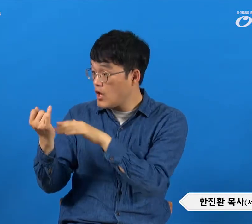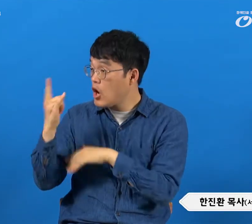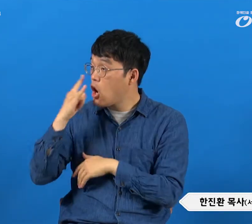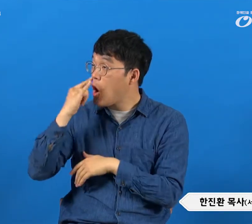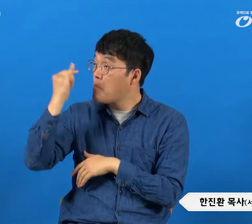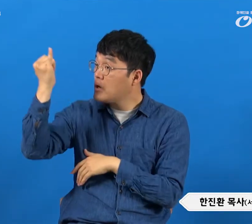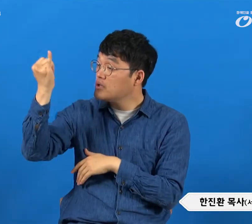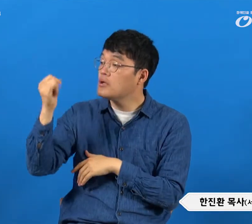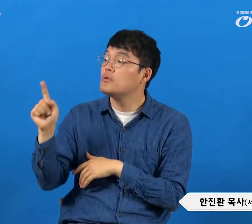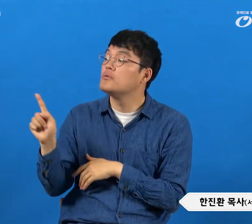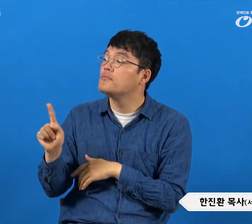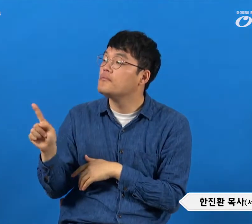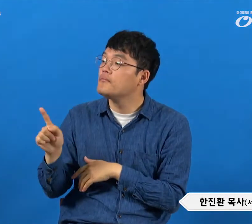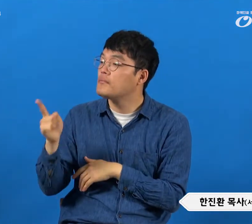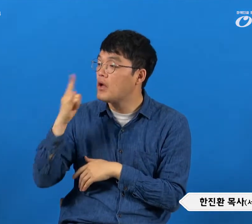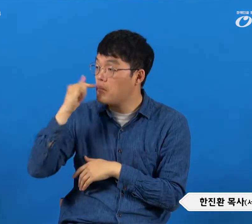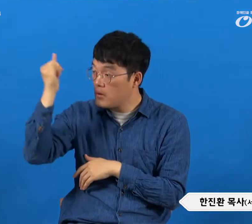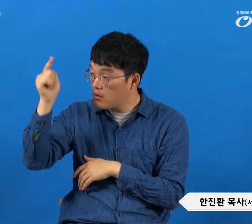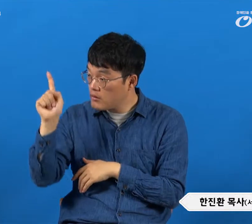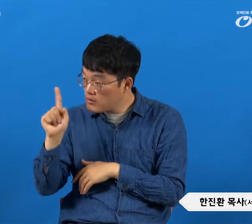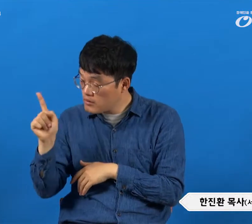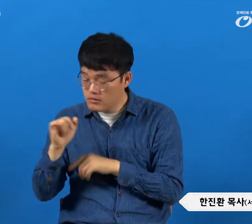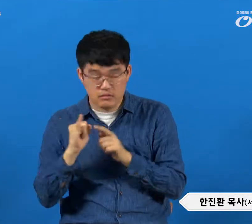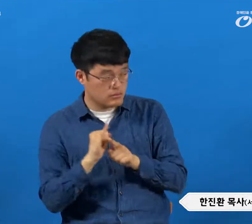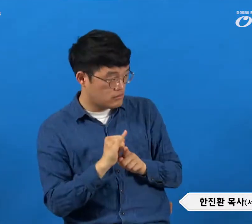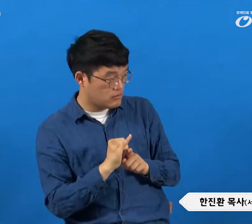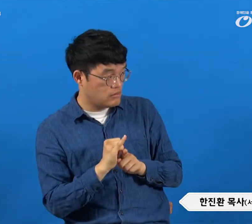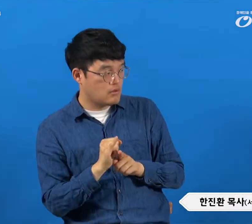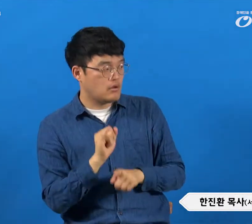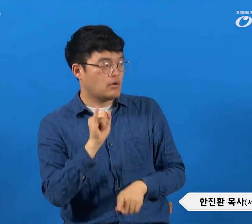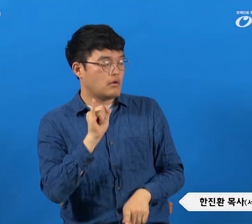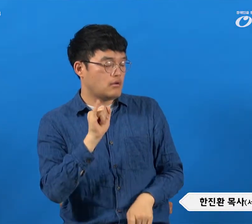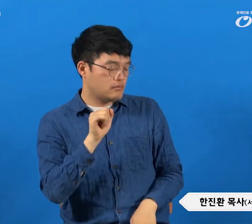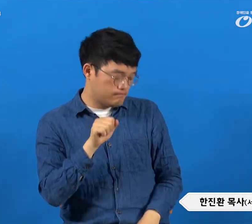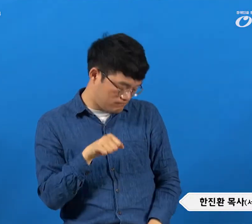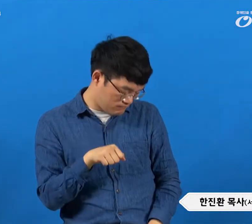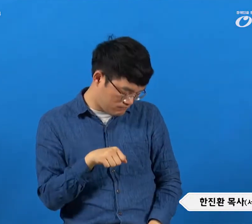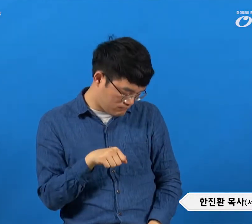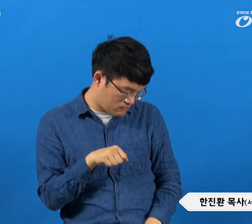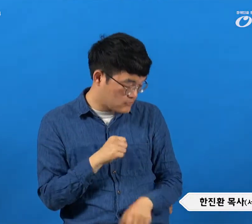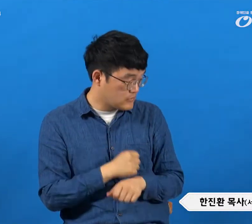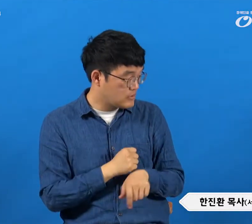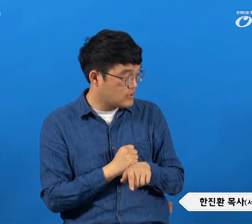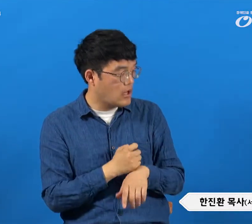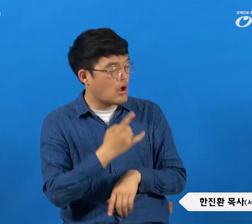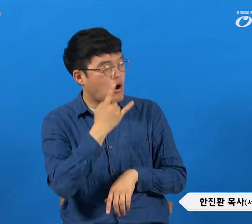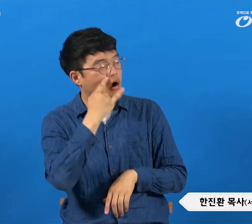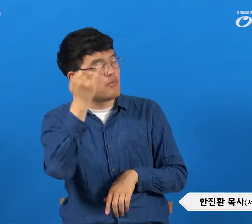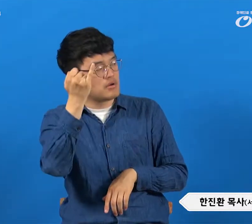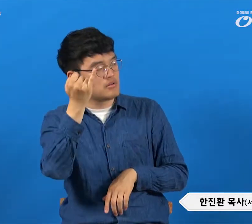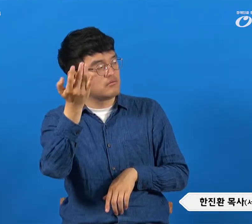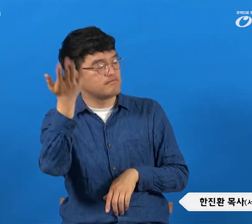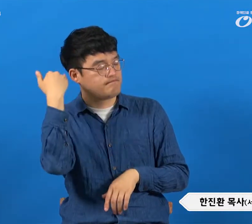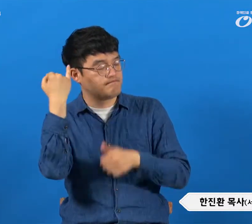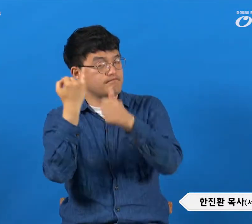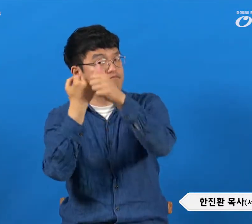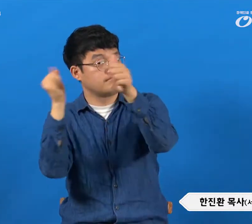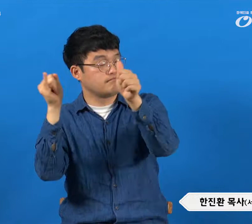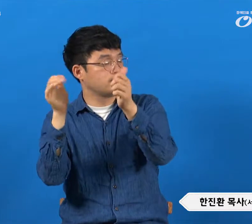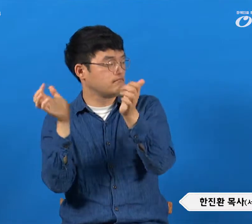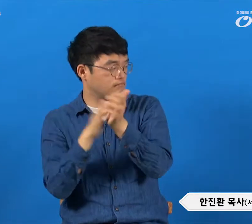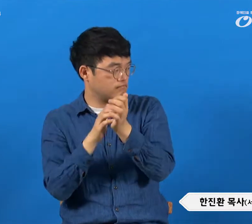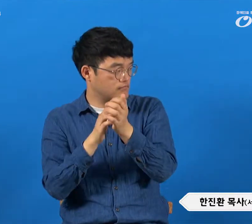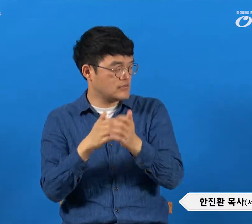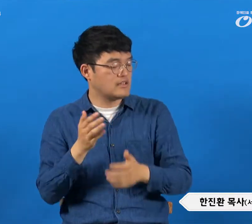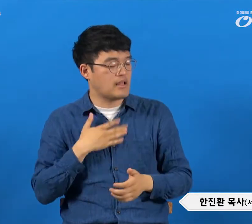당신 어머니는 어땠습니까? 그랬더니 이 여전사님 고개를 푹 떨구면서 어머니도 이혼을 했다는